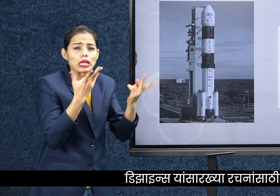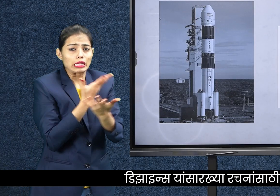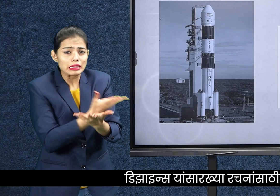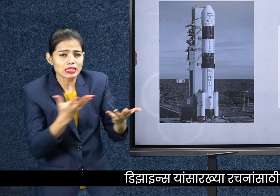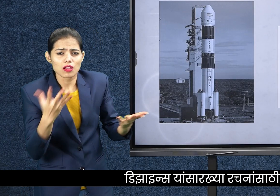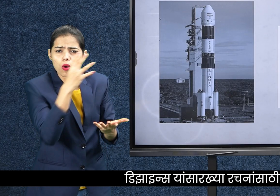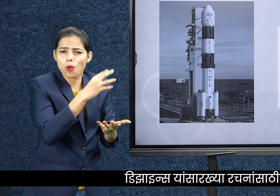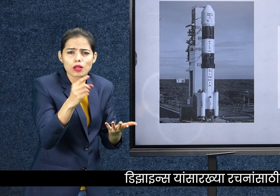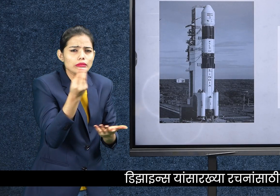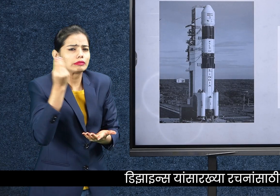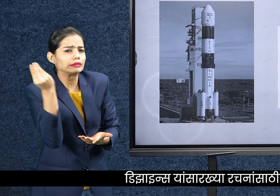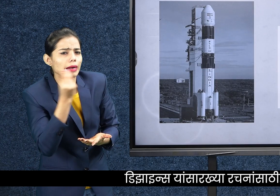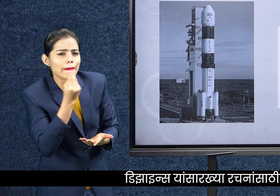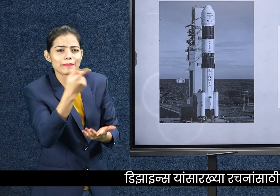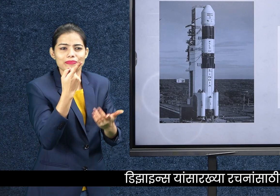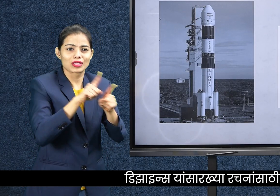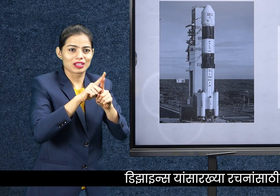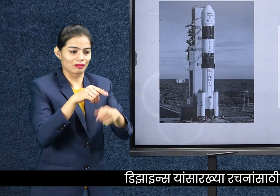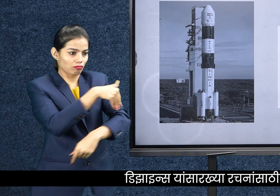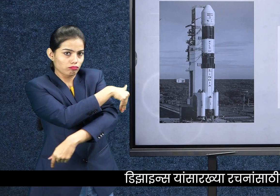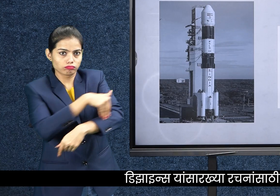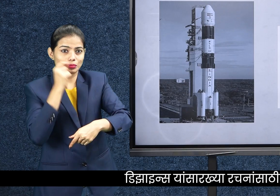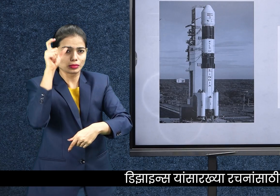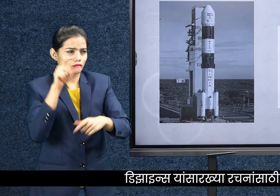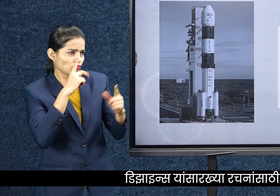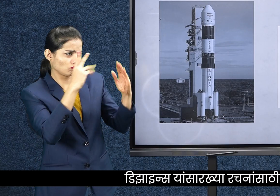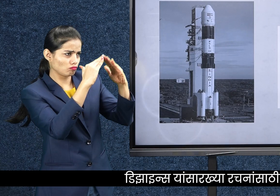डिझाईन्स यांसारख्या रचनांसाठीही हेच आहे.